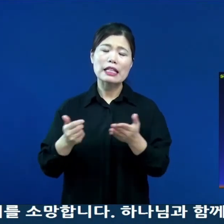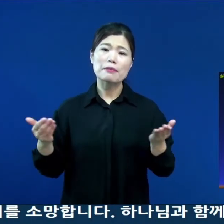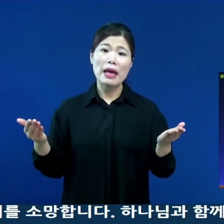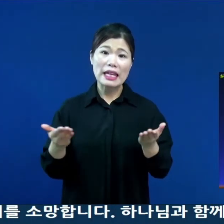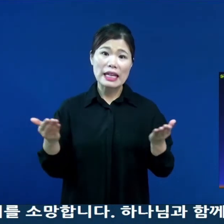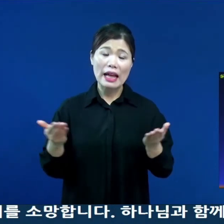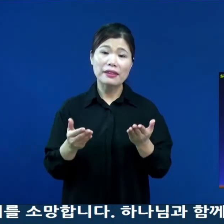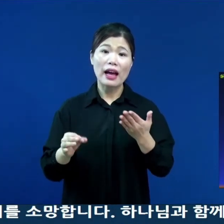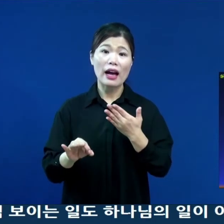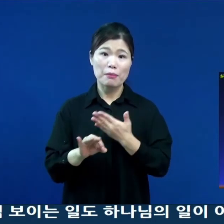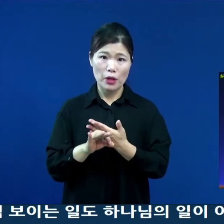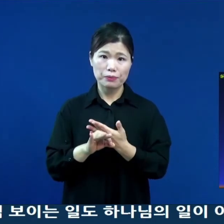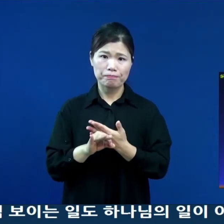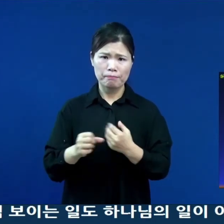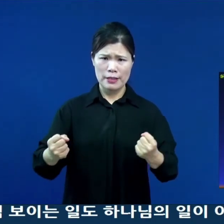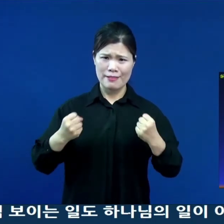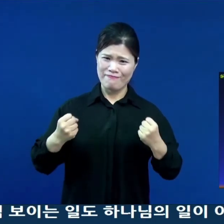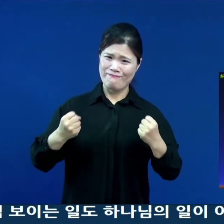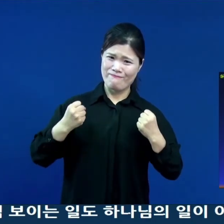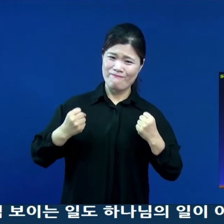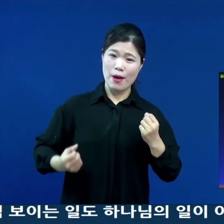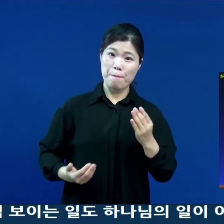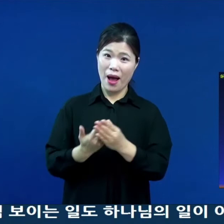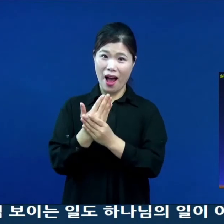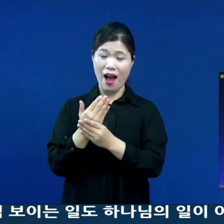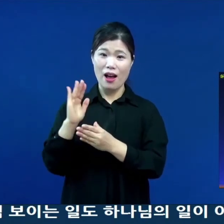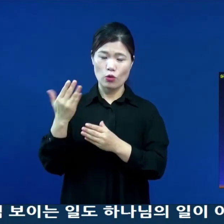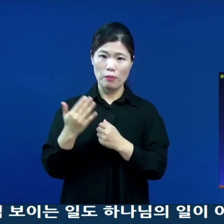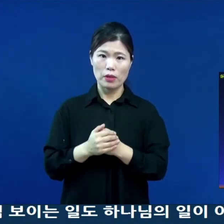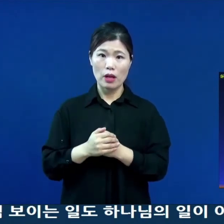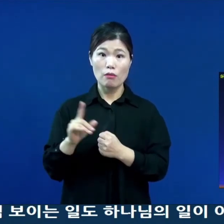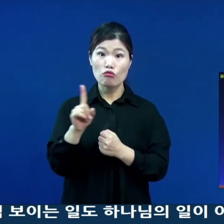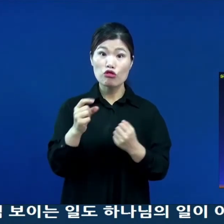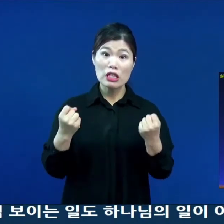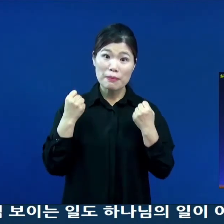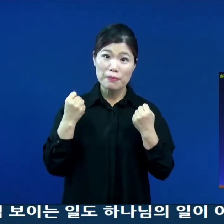하면 힘이 나는 겁니다. 어떤 힘이요?